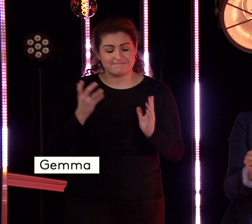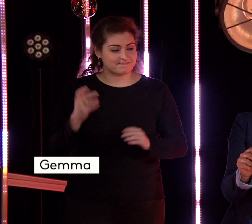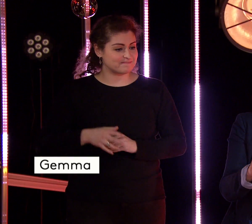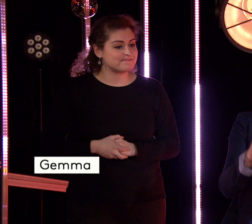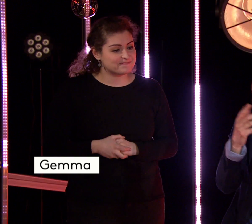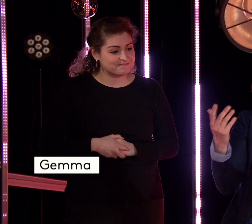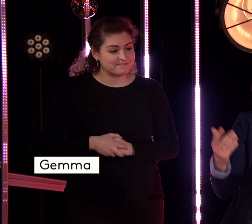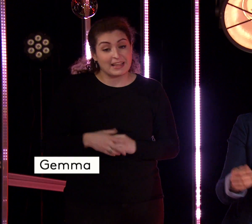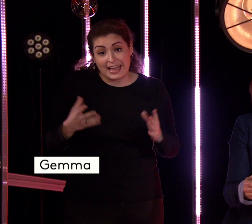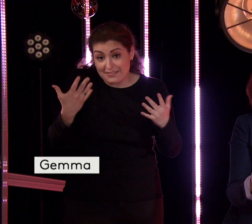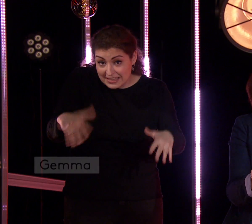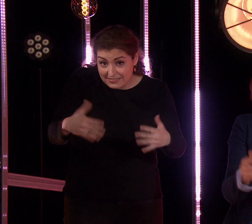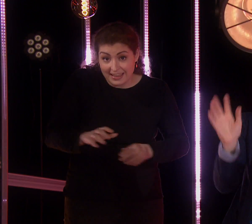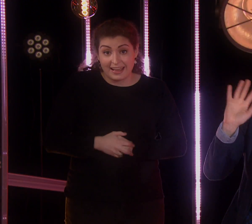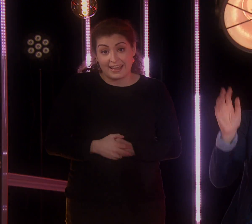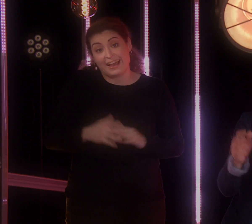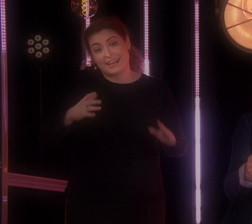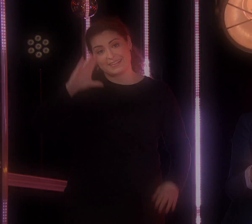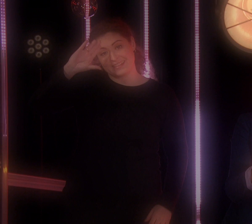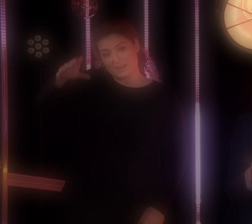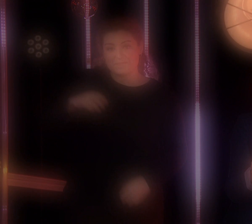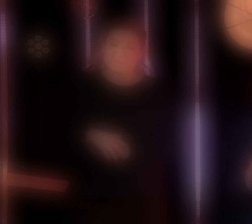c'est fini salut